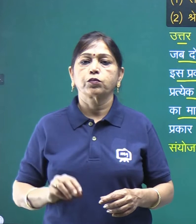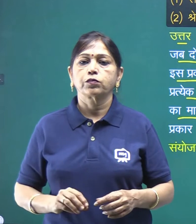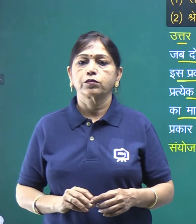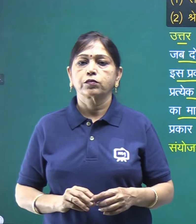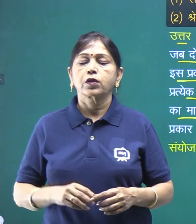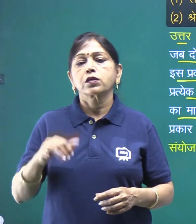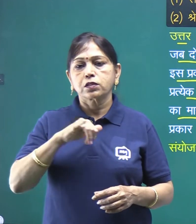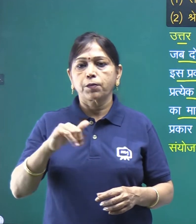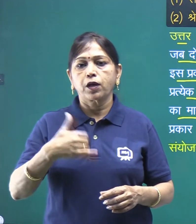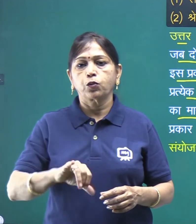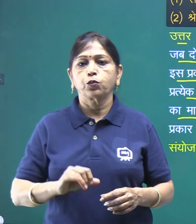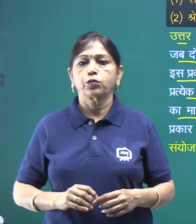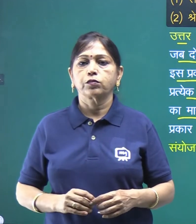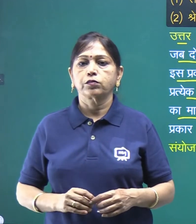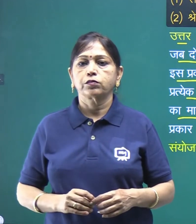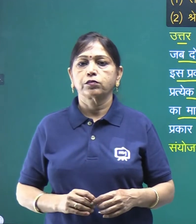समान हो।